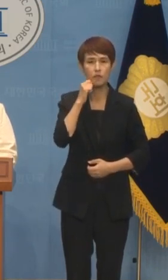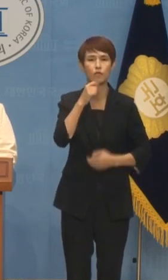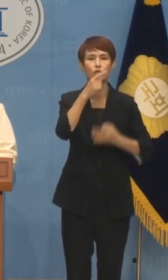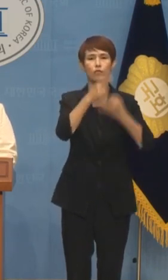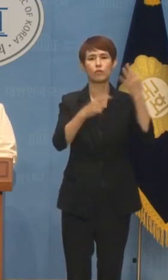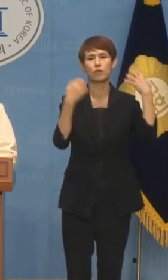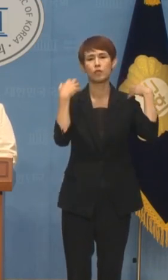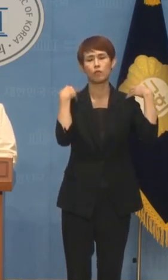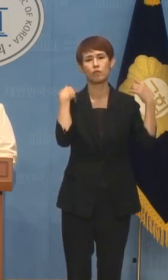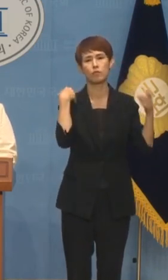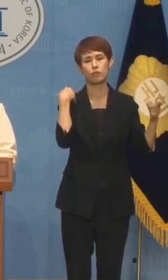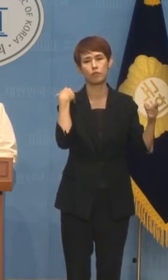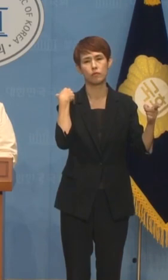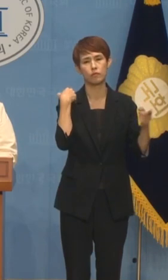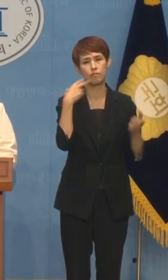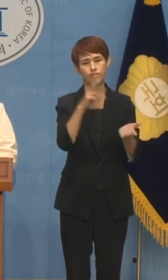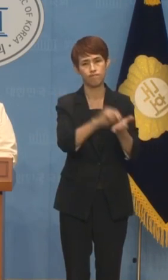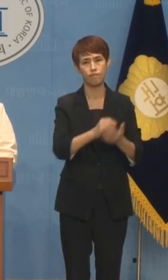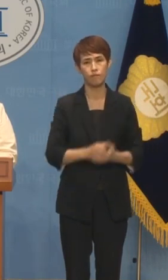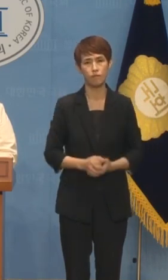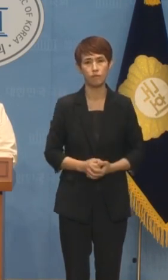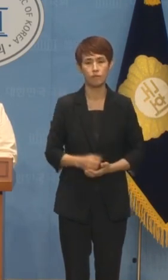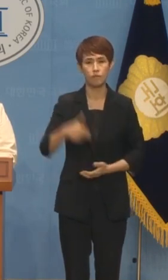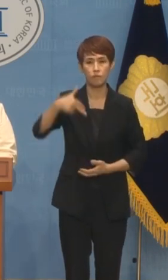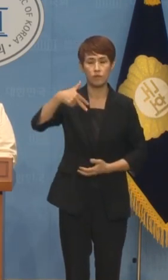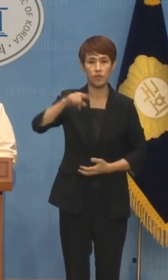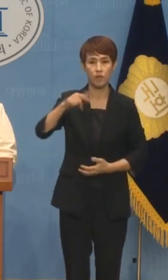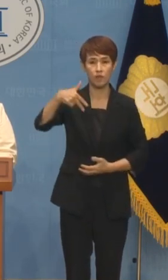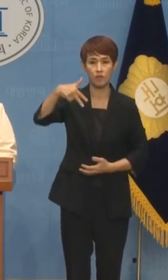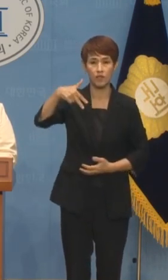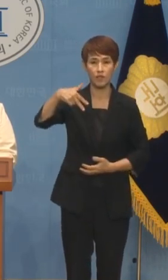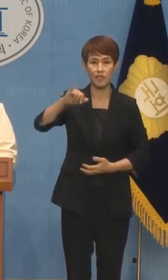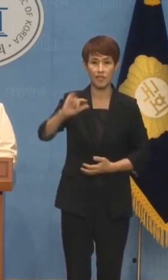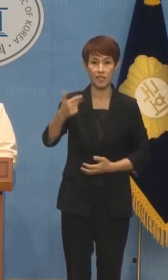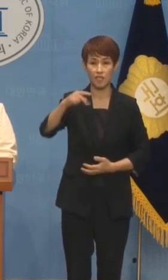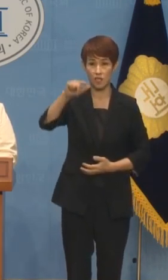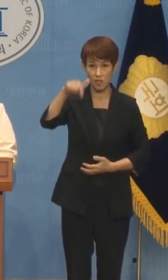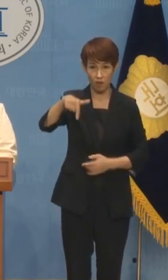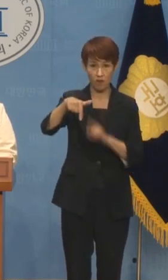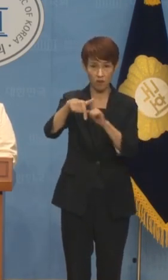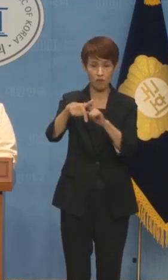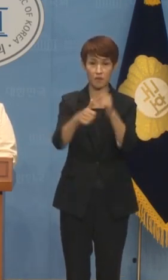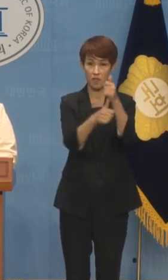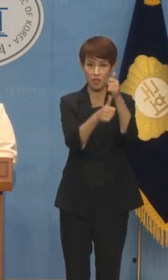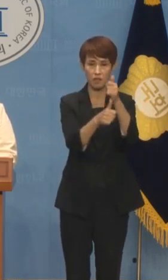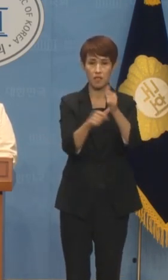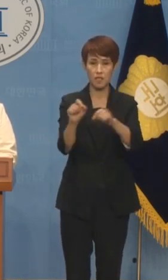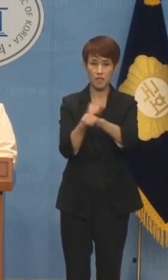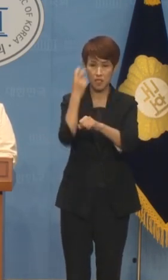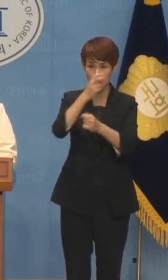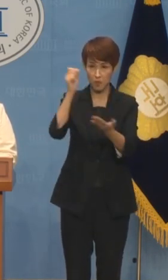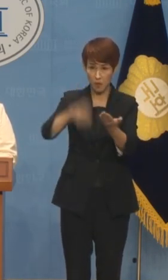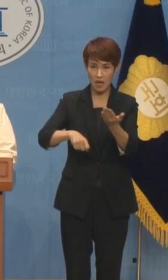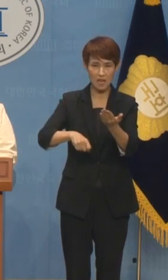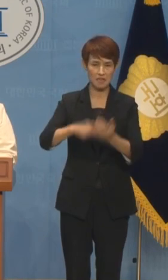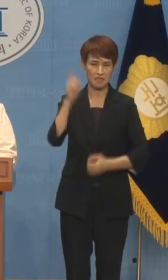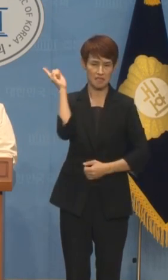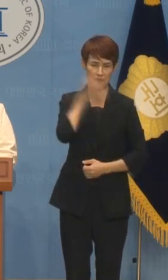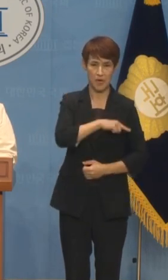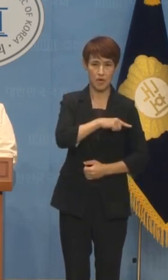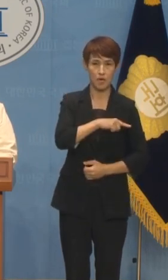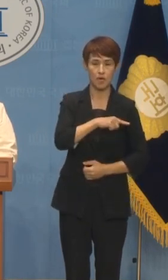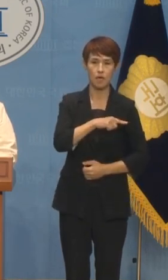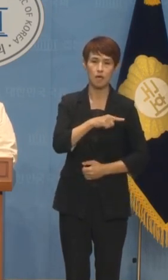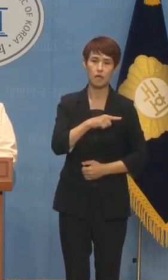윤석열 정부입니다. 정진석 비서실장은 특검 통과가 나쁜 정치라며